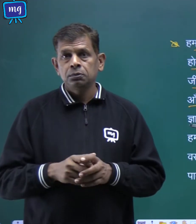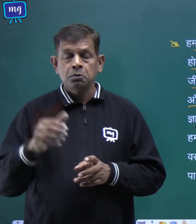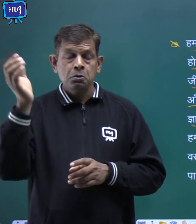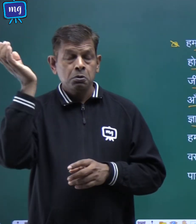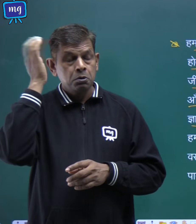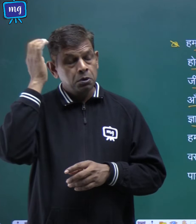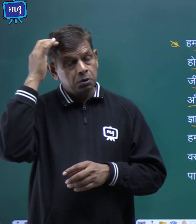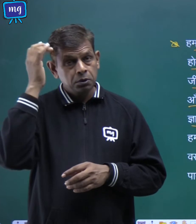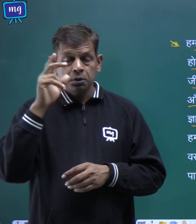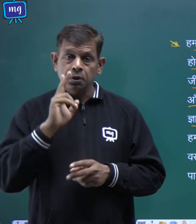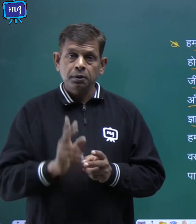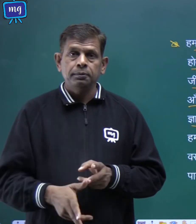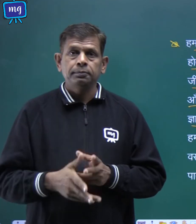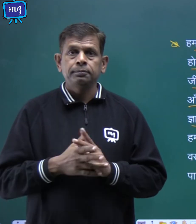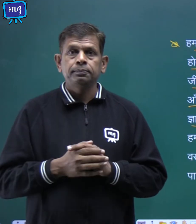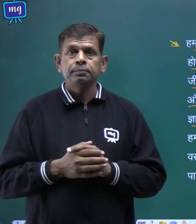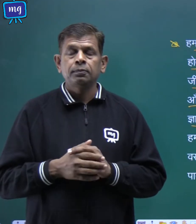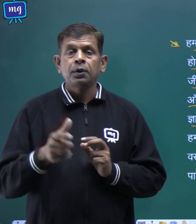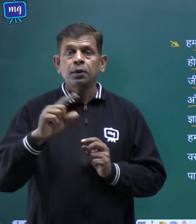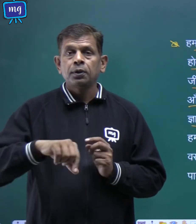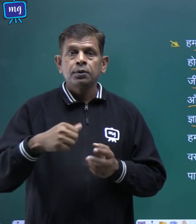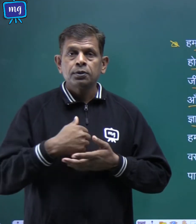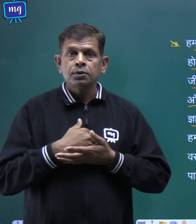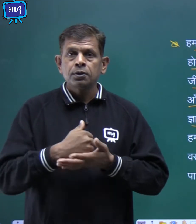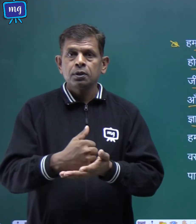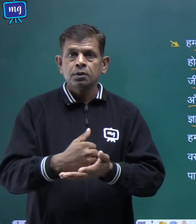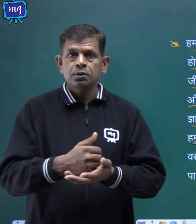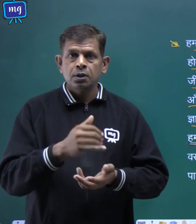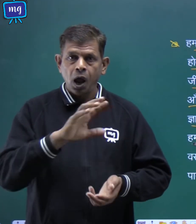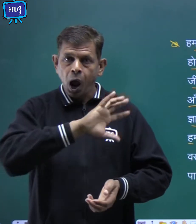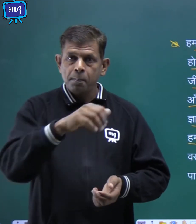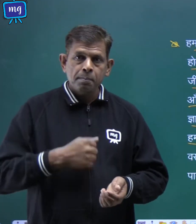ज्ञानेंद्रिय है। इसकी सहायता से हम